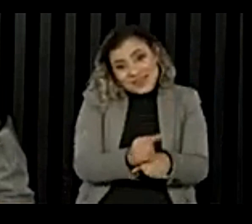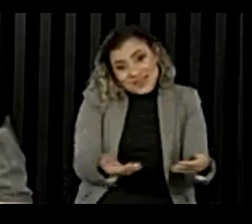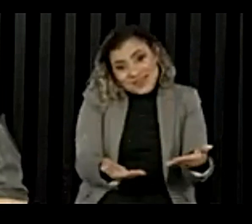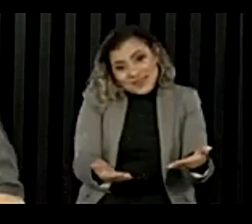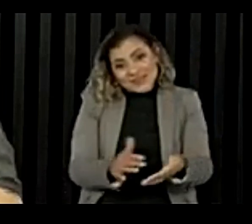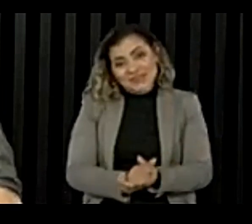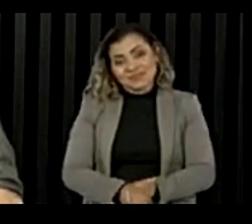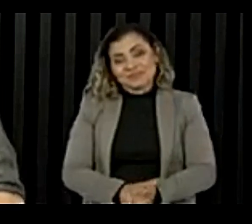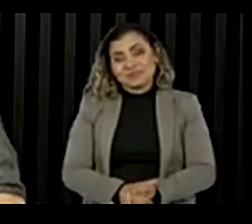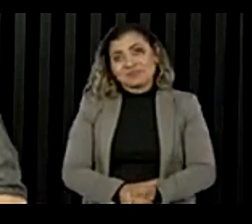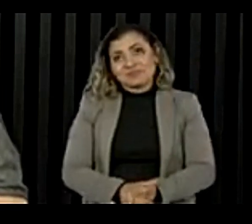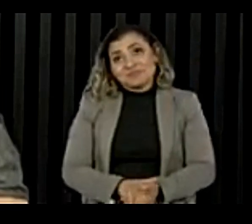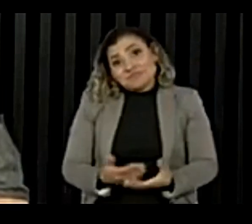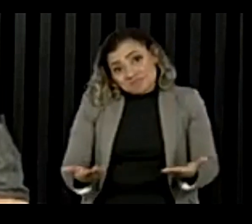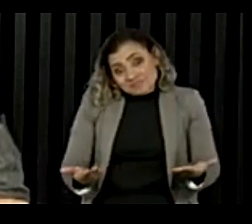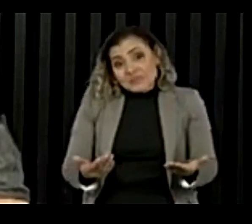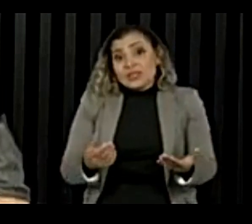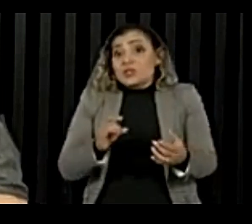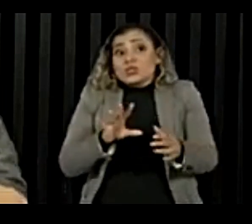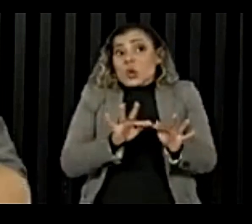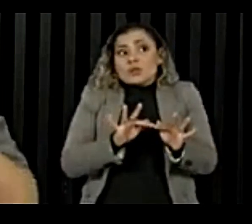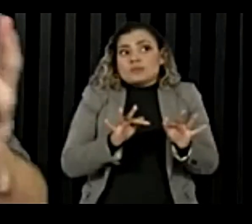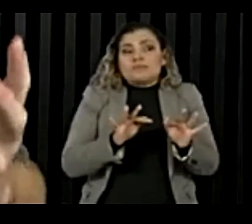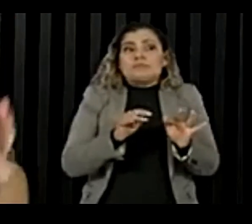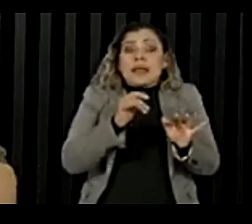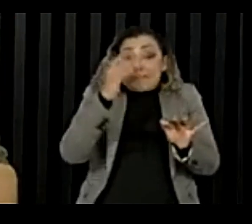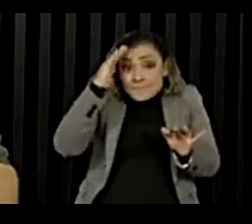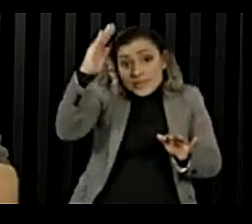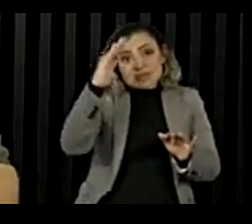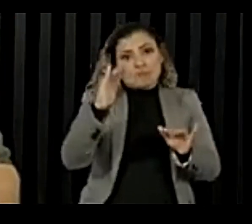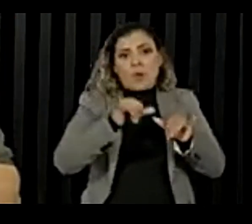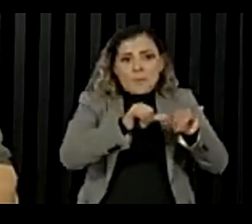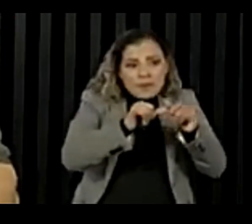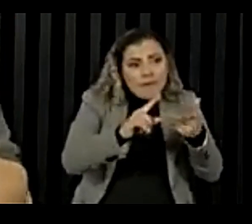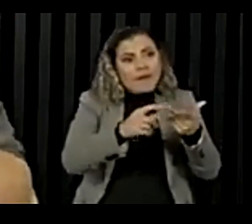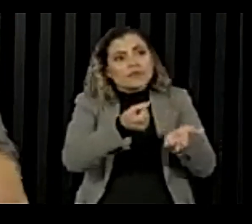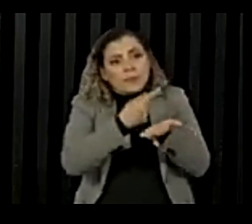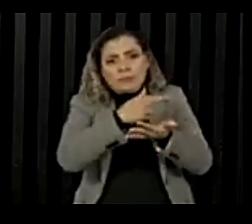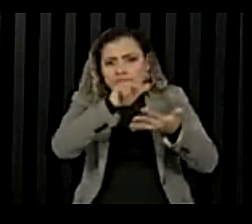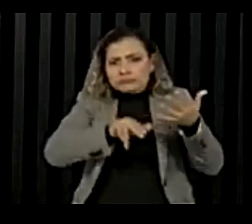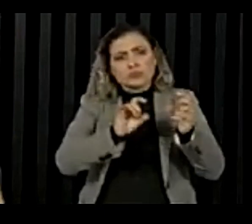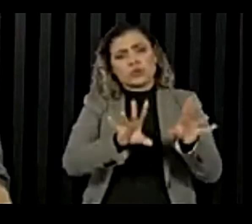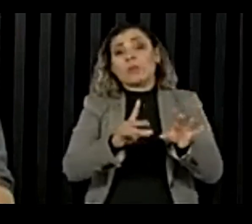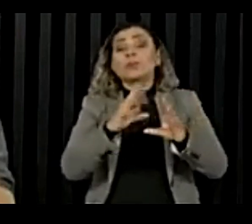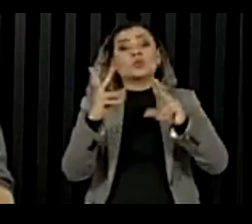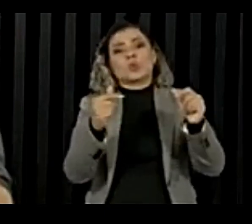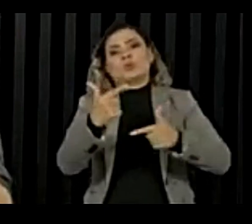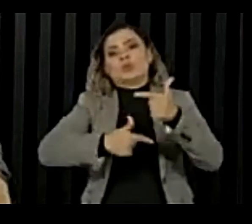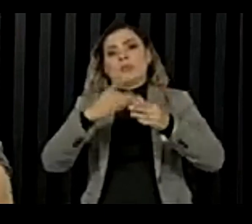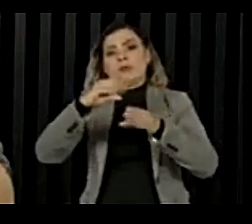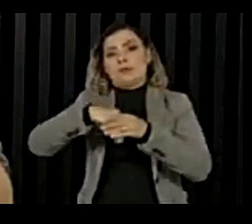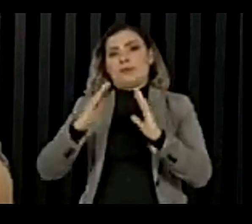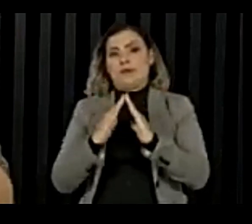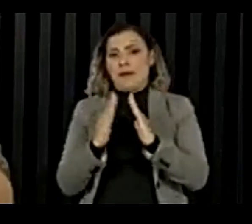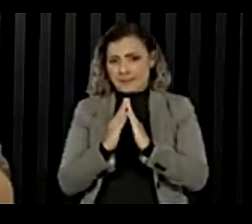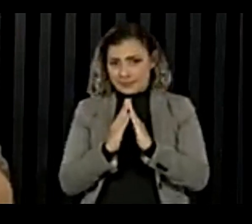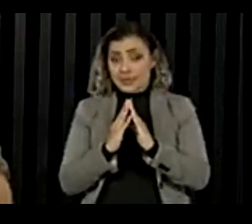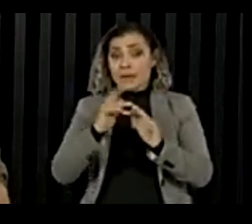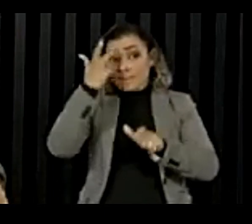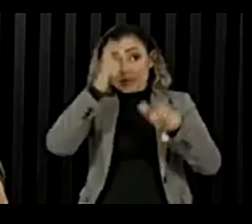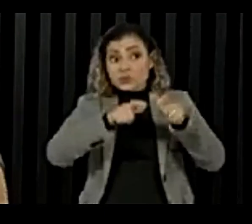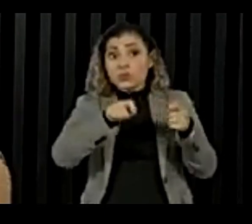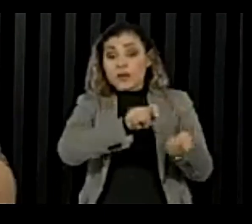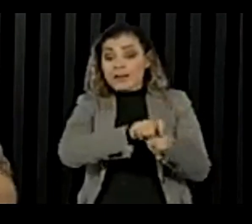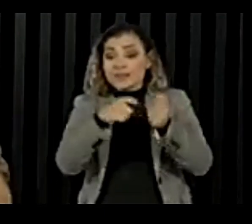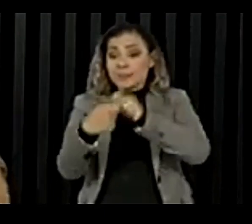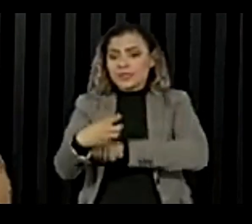parar, né, e tirando os serviços essenciais. Então, as pessoas estão todas trabalhando de home office. O que está acontecendo hoje é as pessoas se adaptando ao home